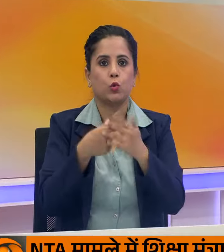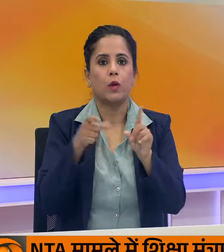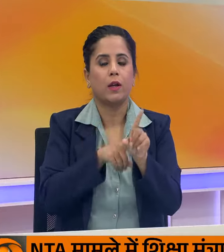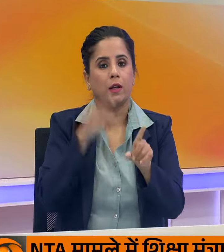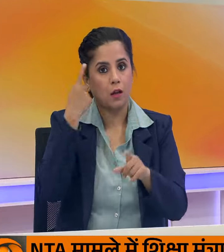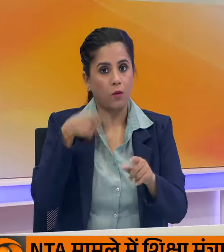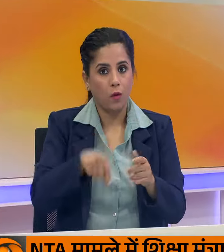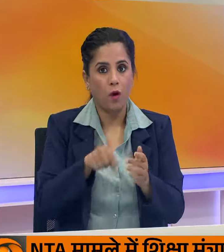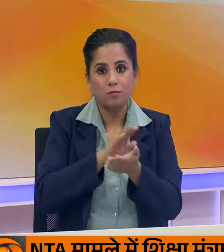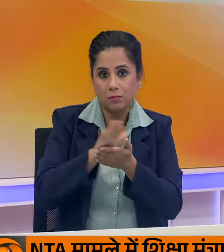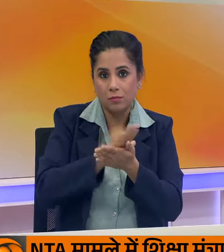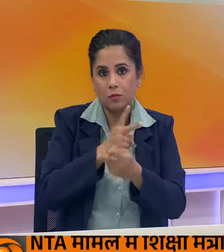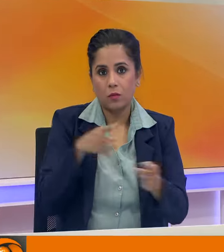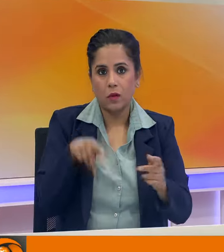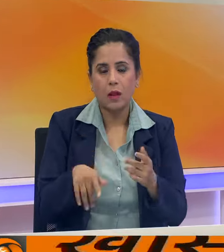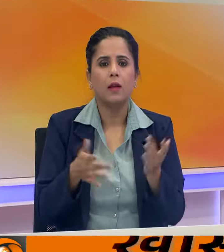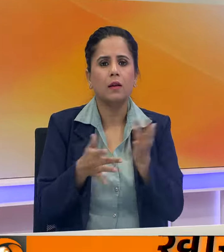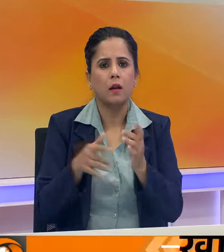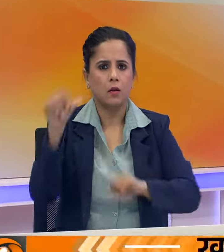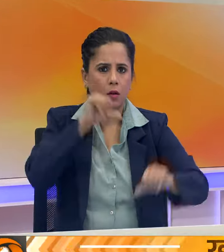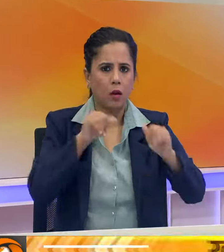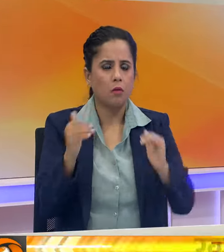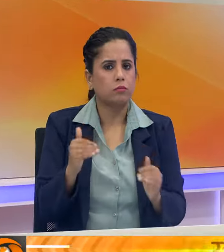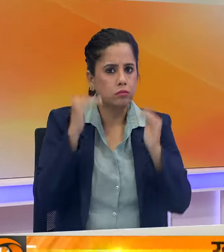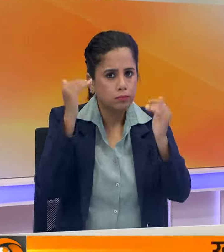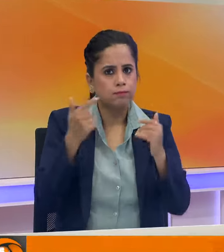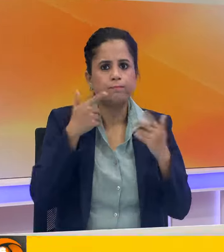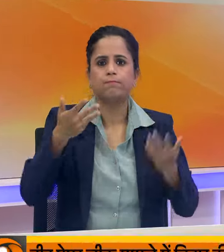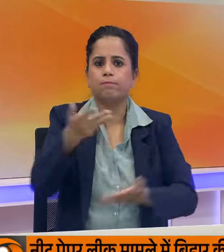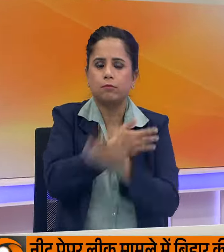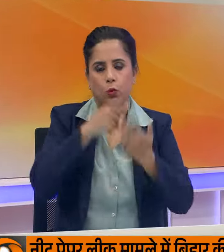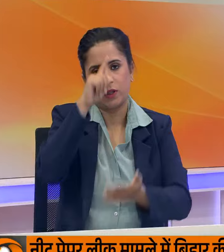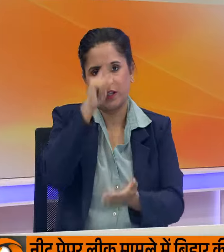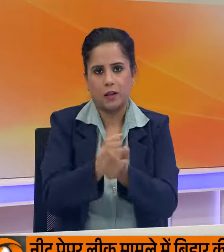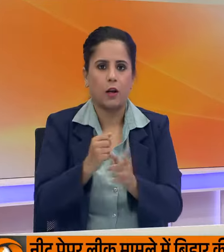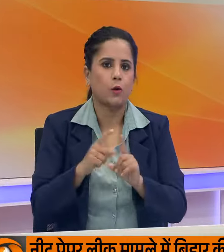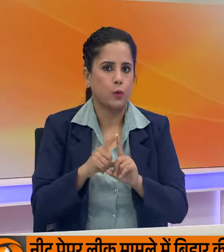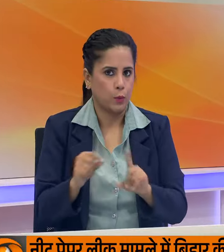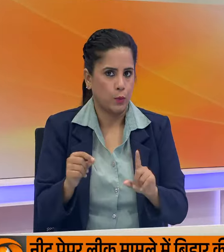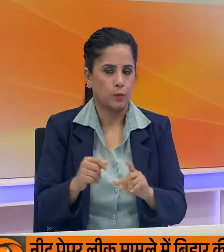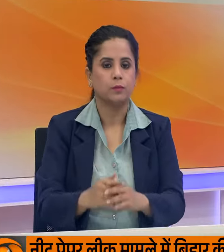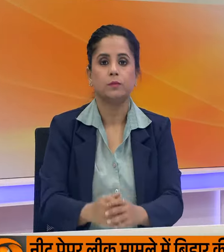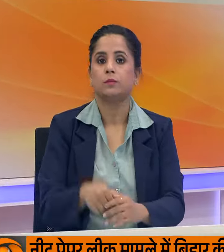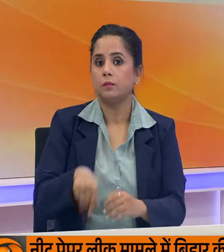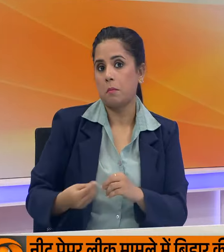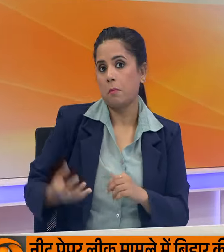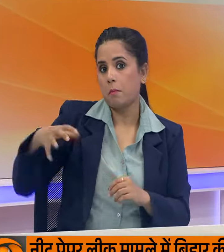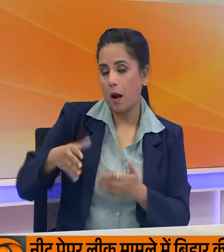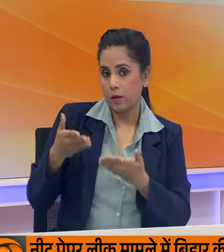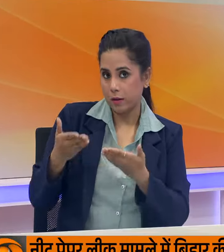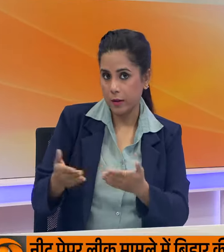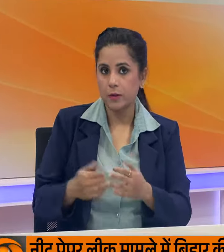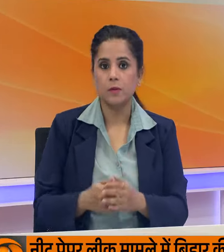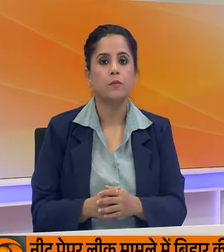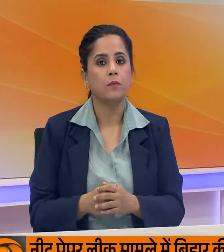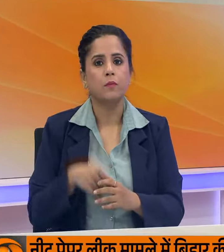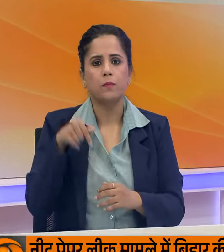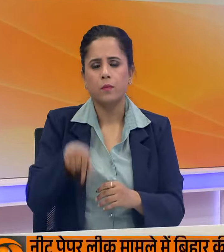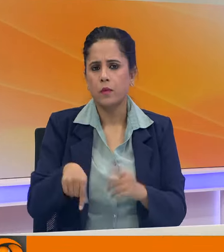लिए टेक्निकल स्तर पर बातचीत शुरू करने का निर्णय लिया है बांग्लादेश में